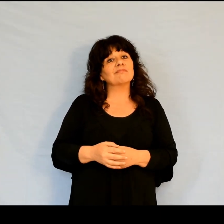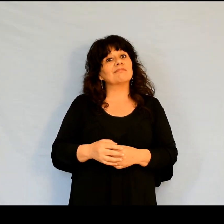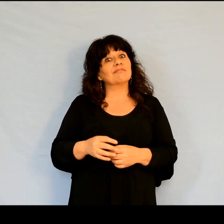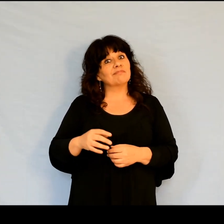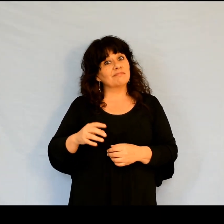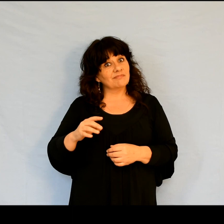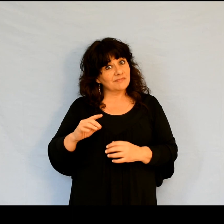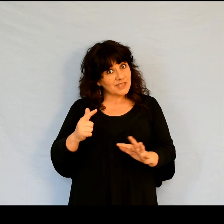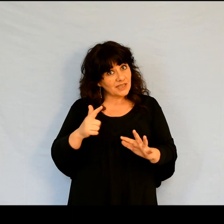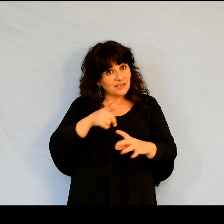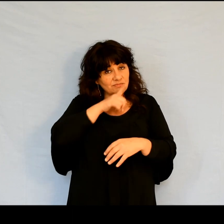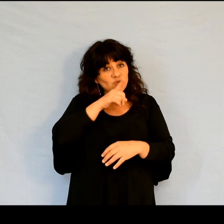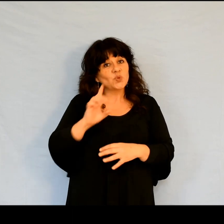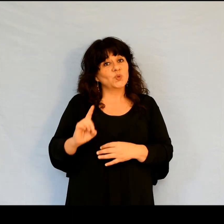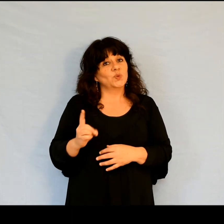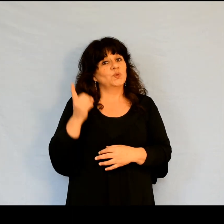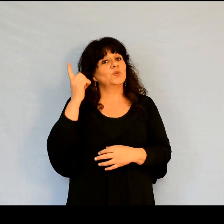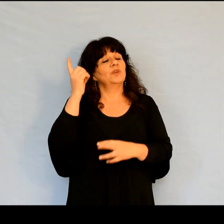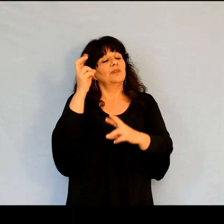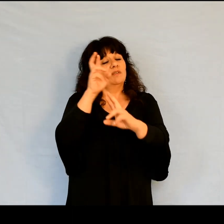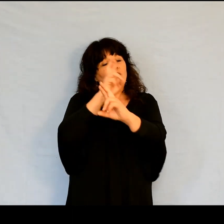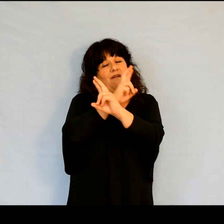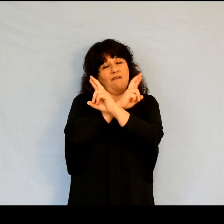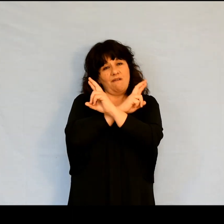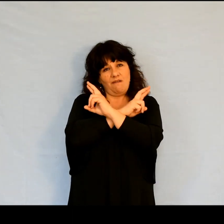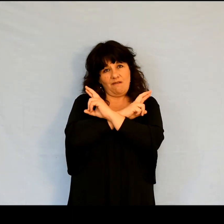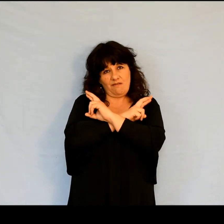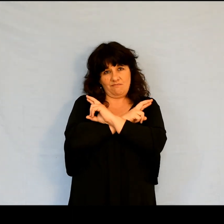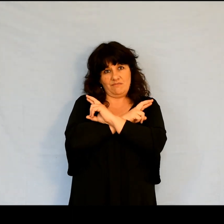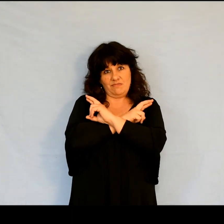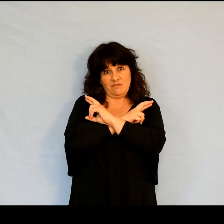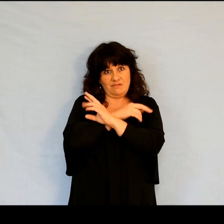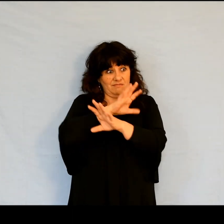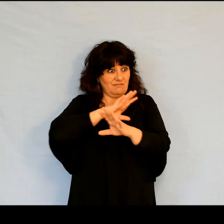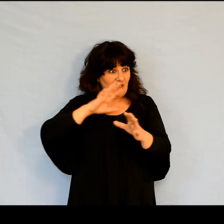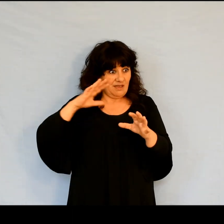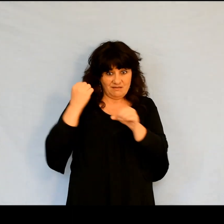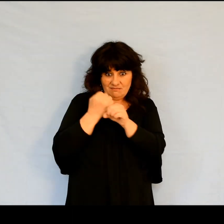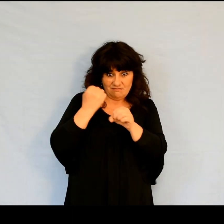le 7e jour de toute l'œuvre qu'il avait faite.